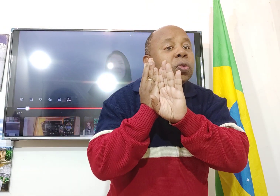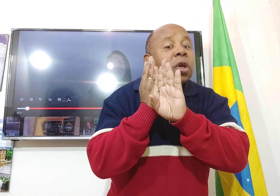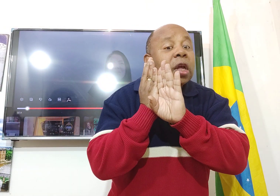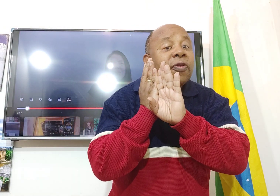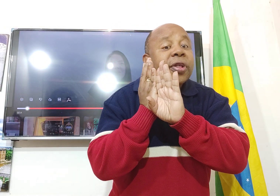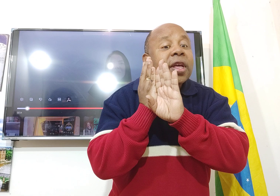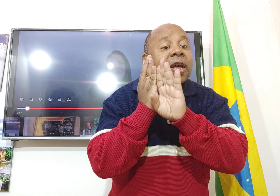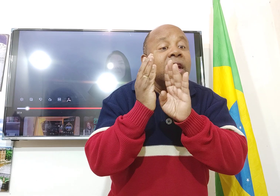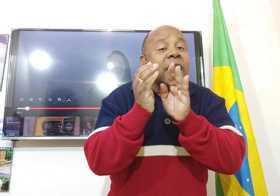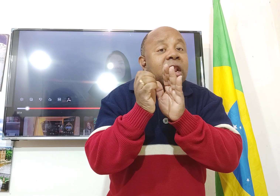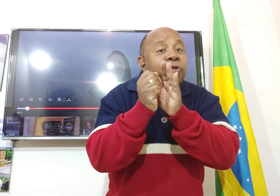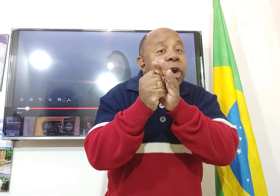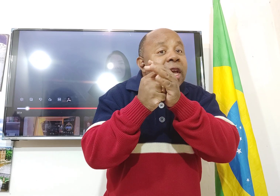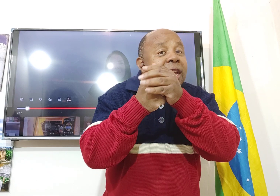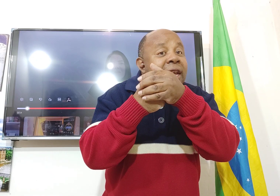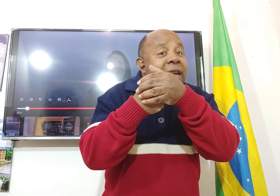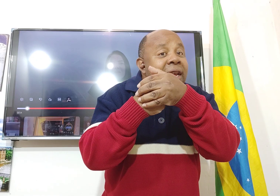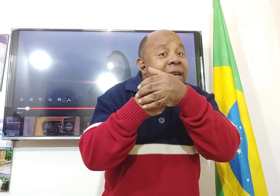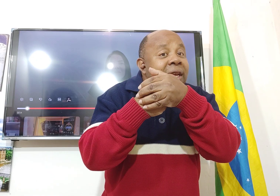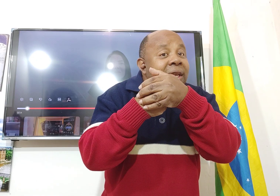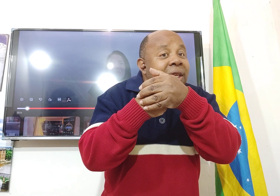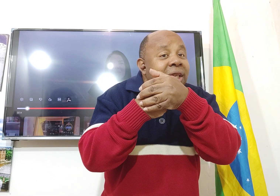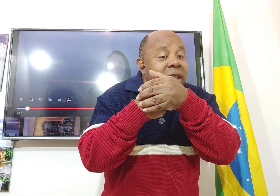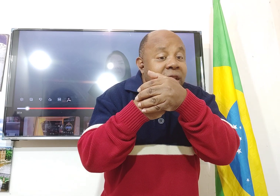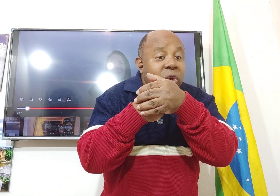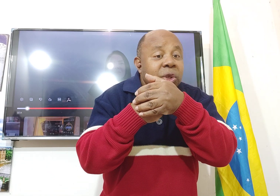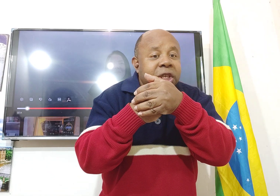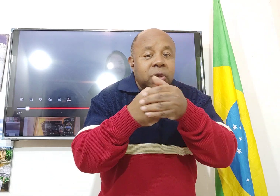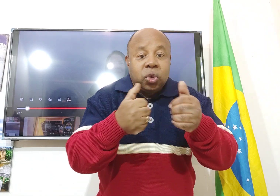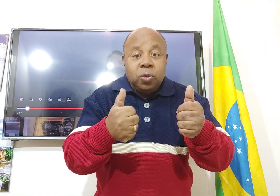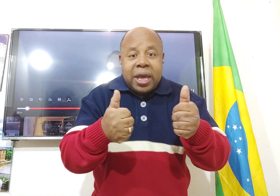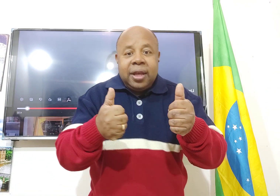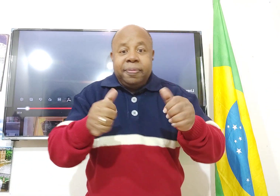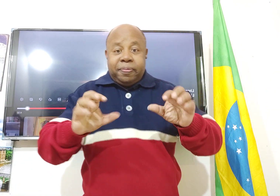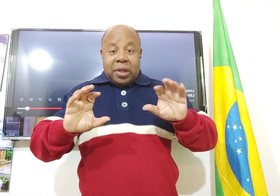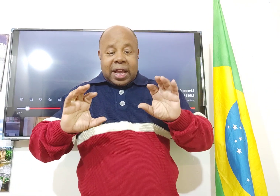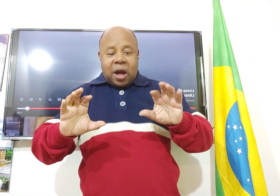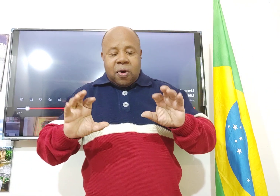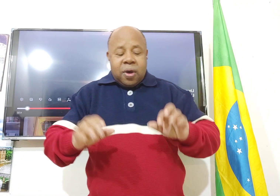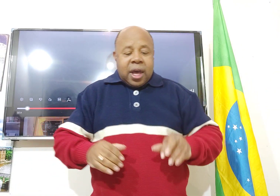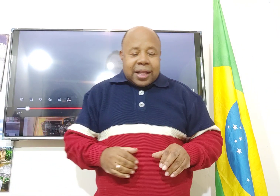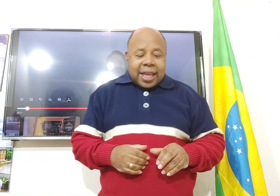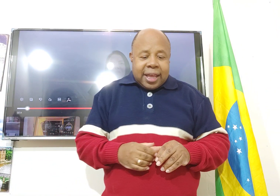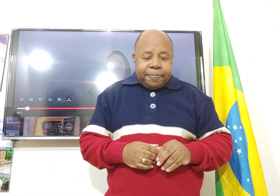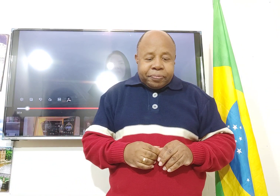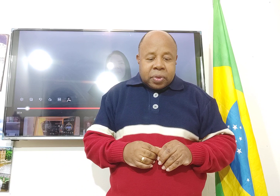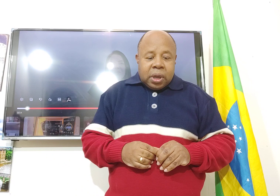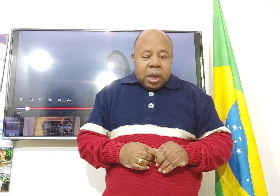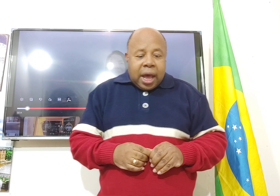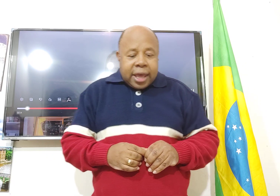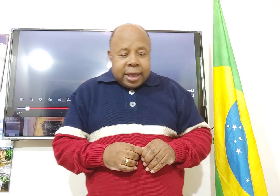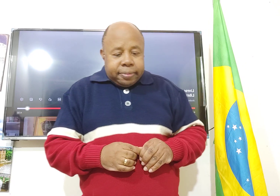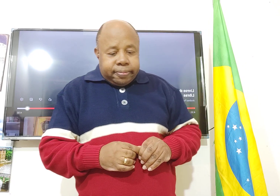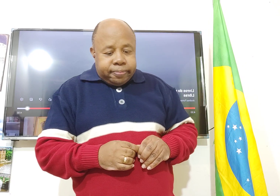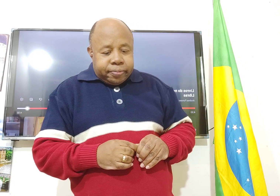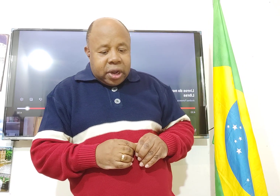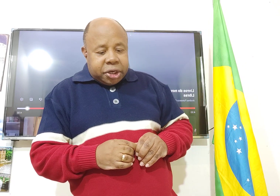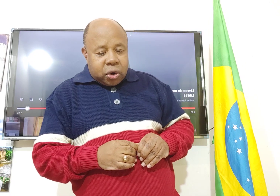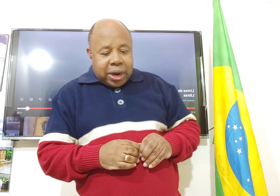quem foi fazer? Ele foi escondido. Tudo bem? Legal? Até aí? Aí, ele chegou lá